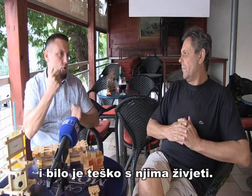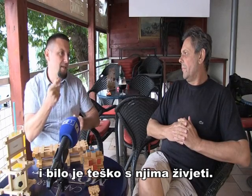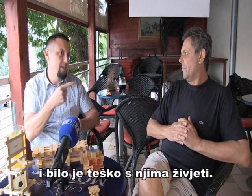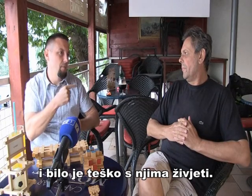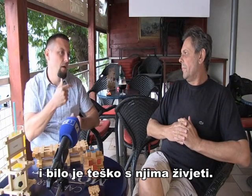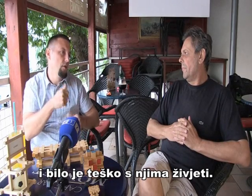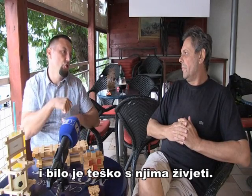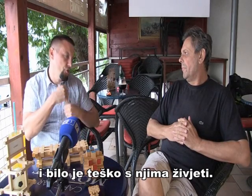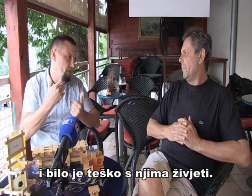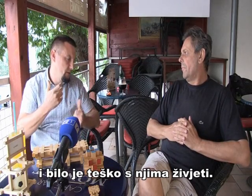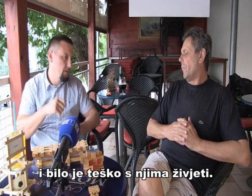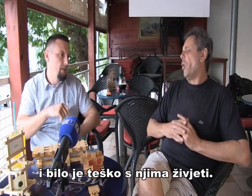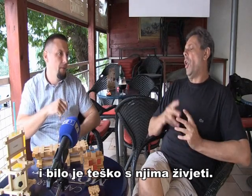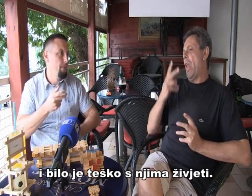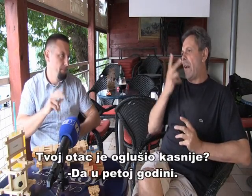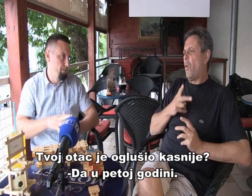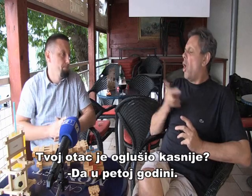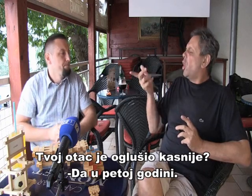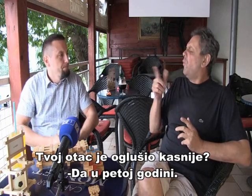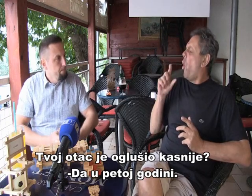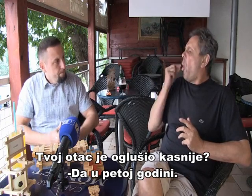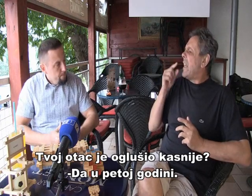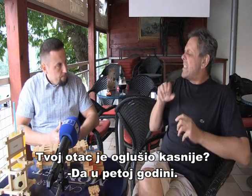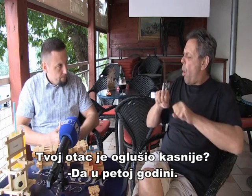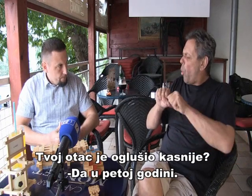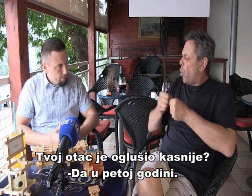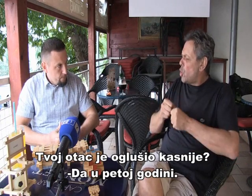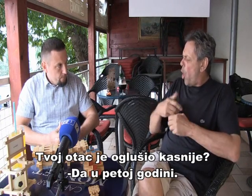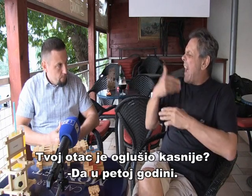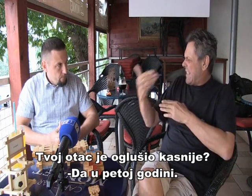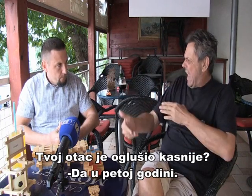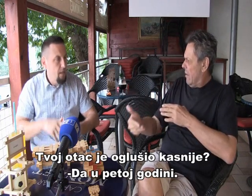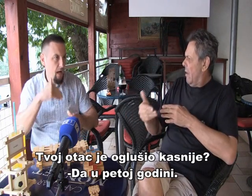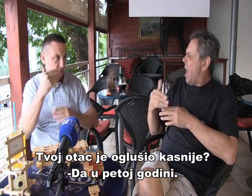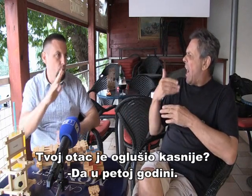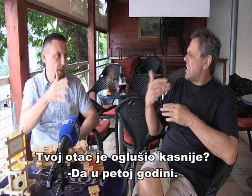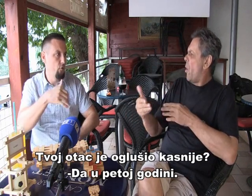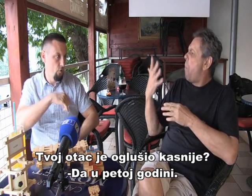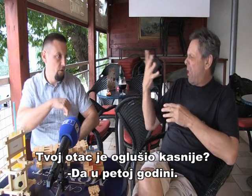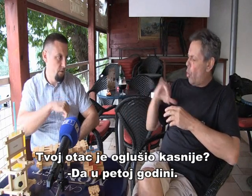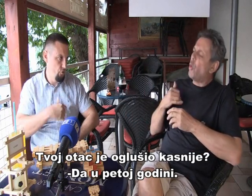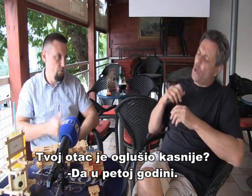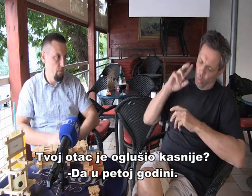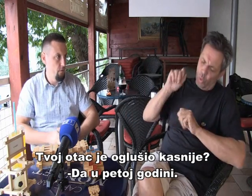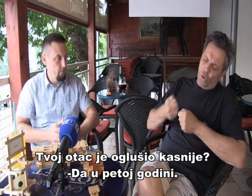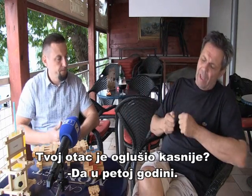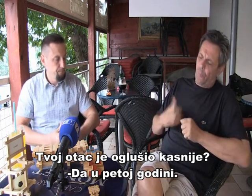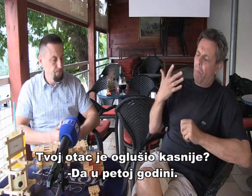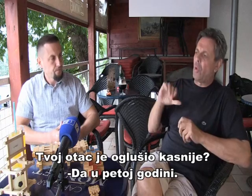sa njima živjeti. Naravno, tvoj otac je oglušio kasnije. Kasnije, petoj godini je oglušio. Da, petoj